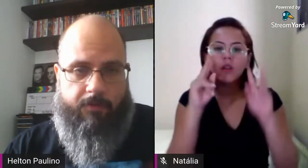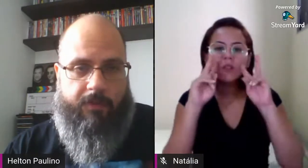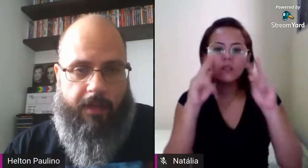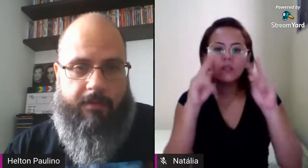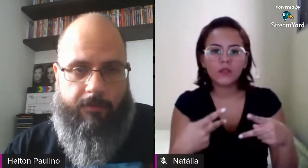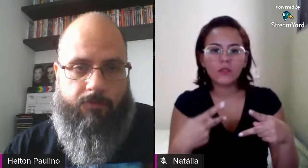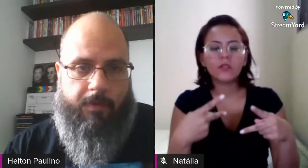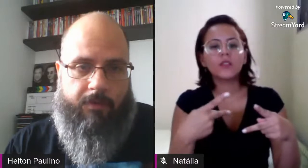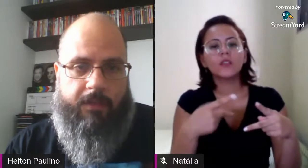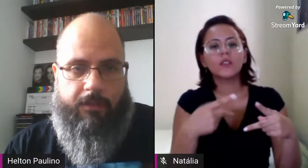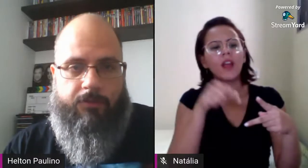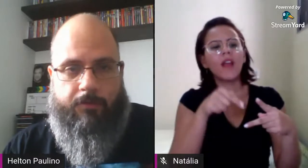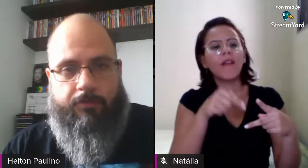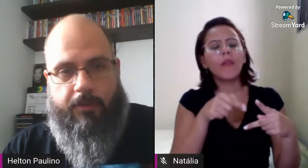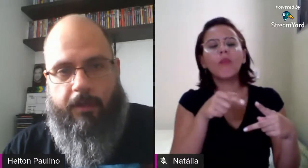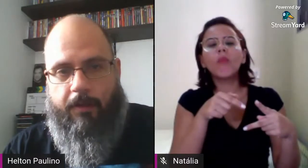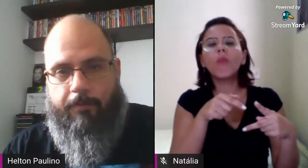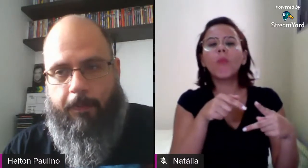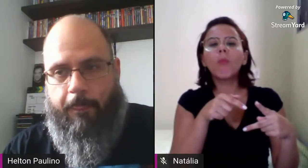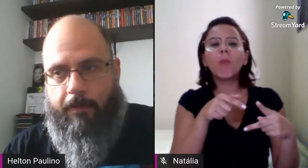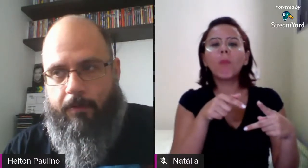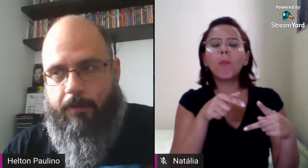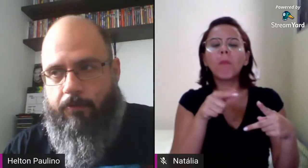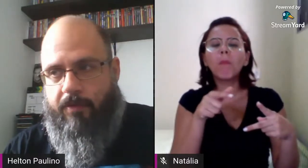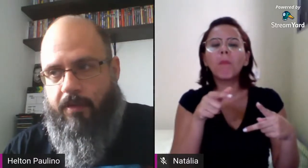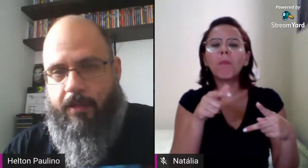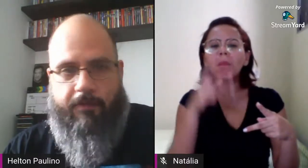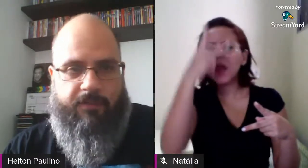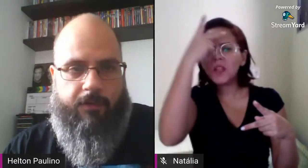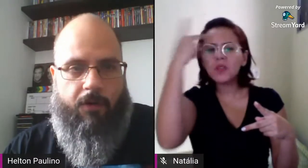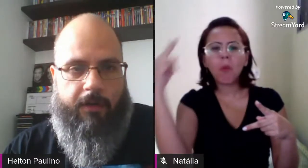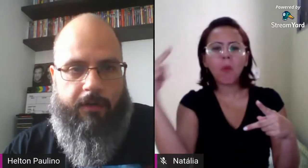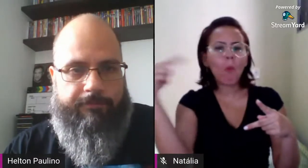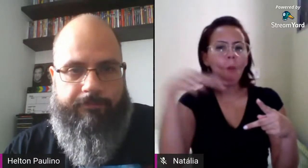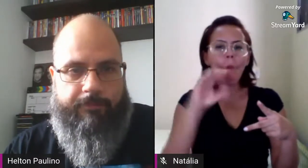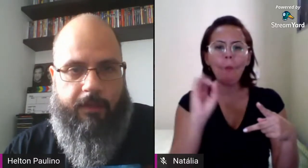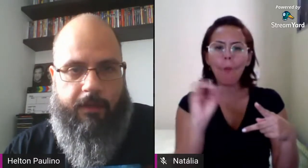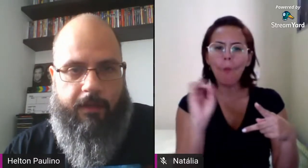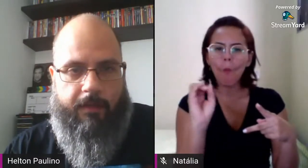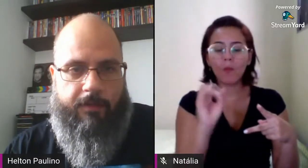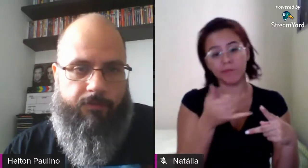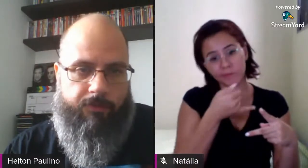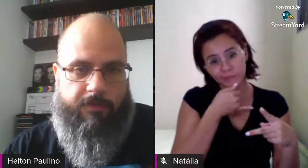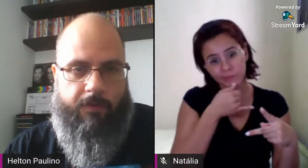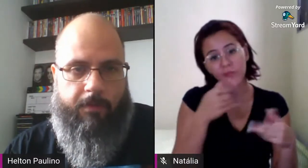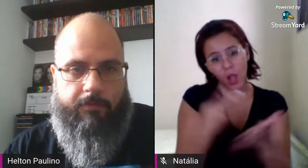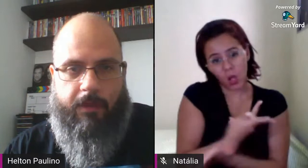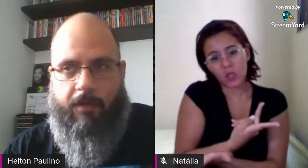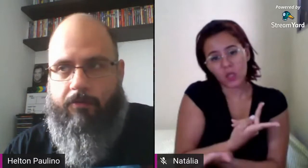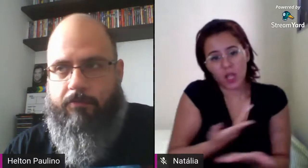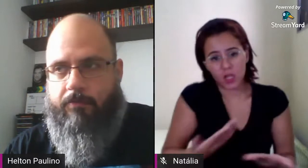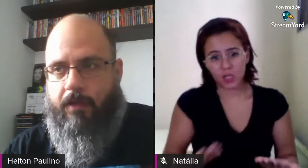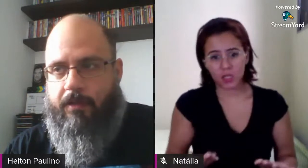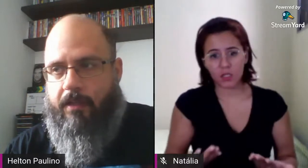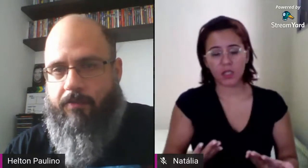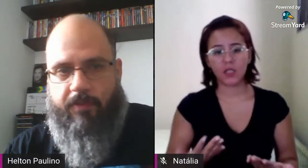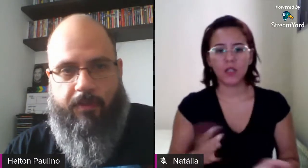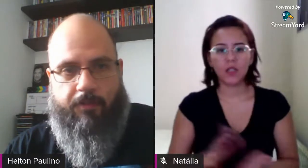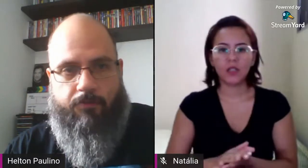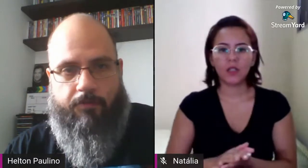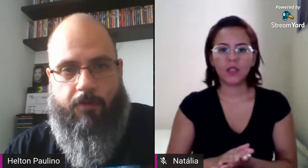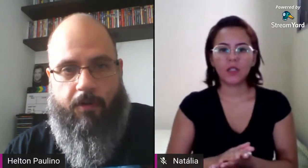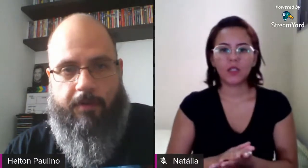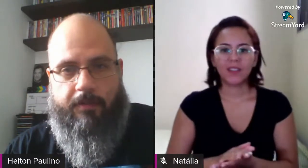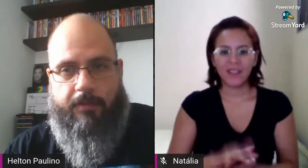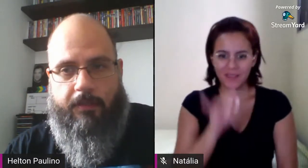Infelizmente isso acontece nos meios artísticos, né? O que seria Van Gogh, se não fosse seu irmão Theo, a tentativa de